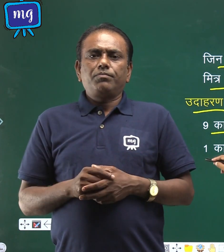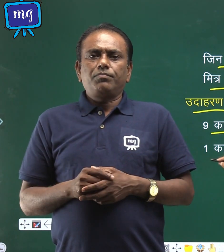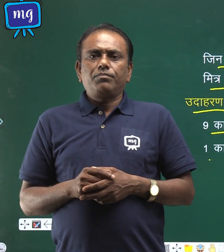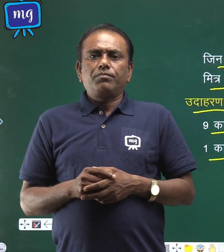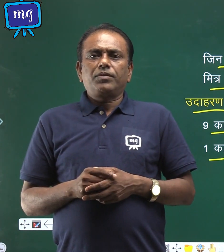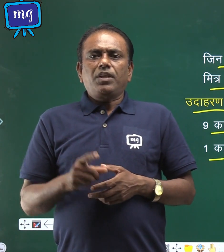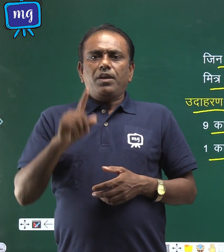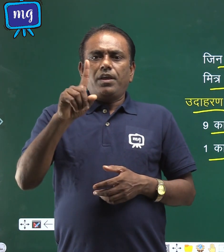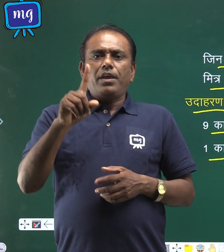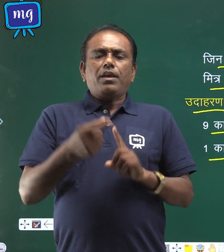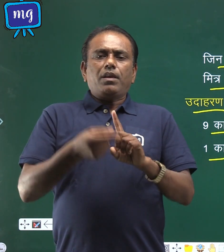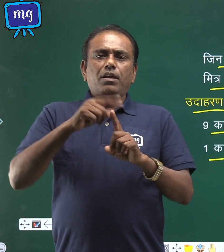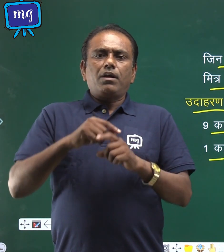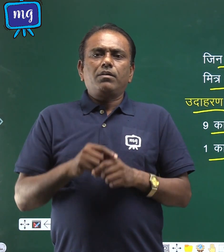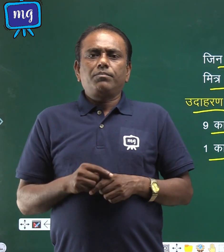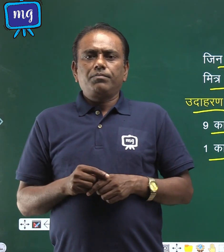1 का